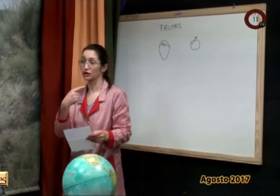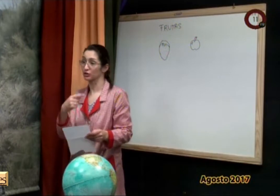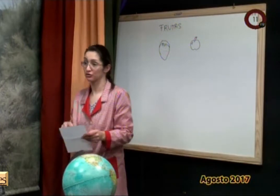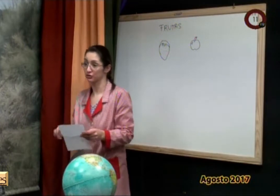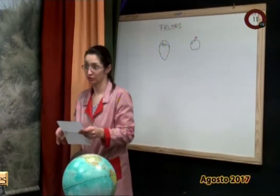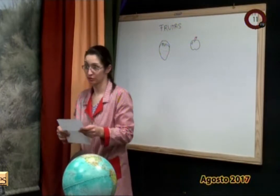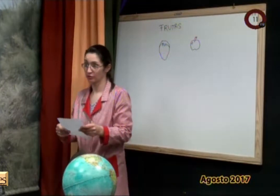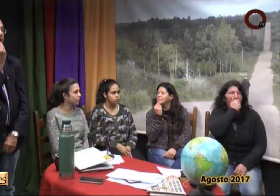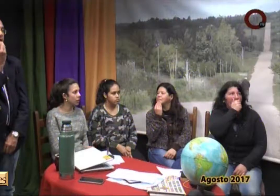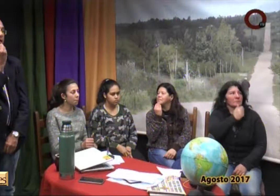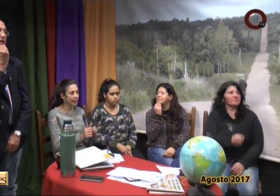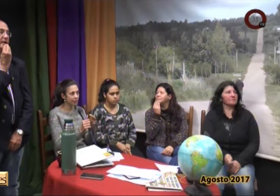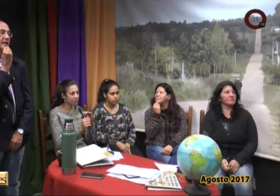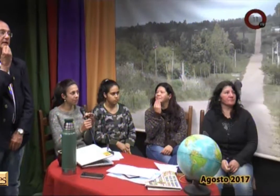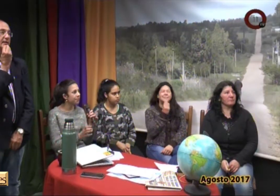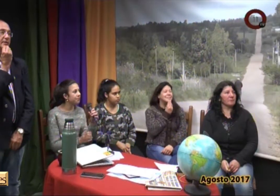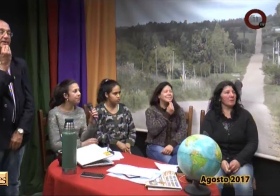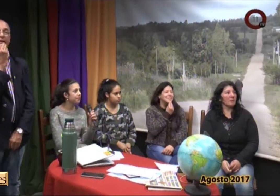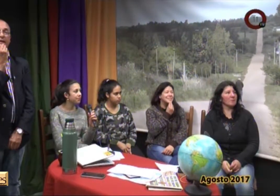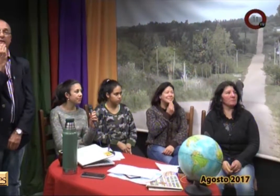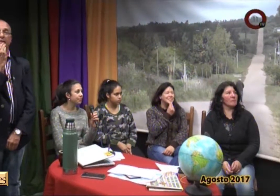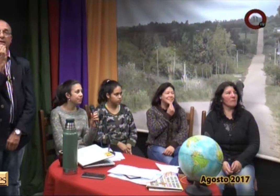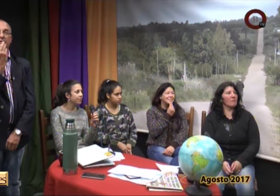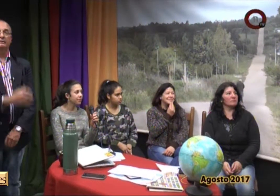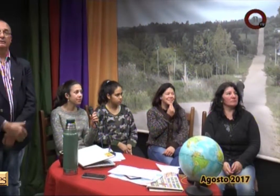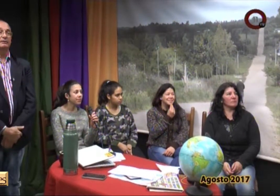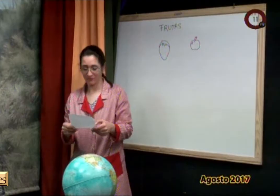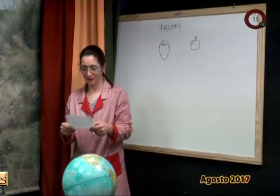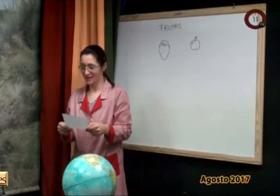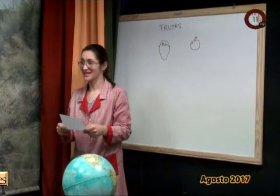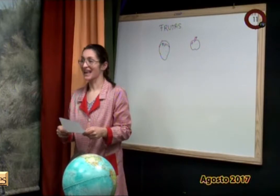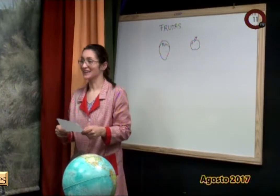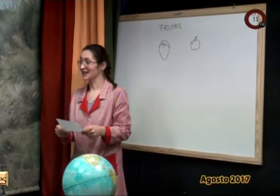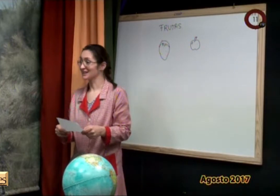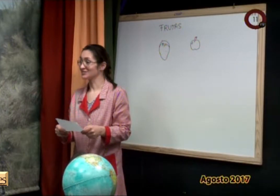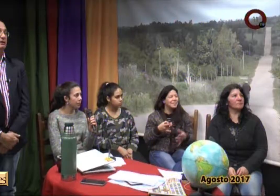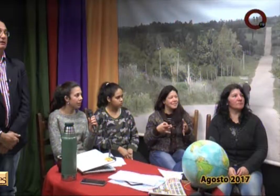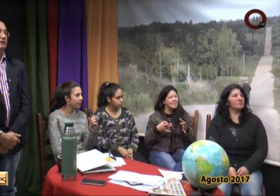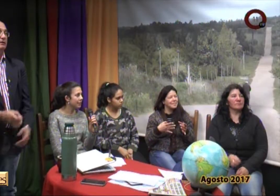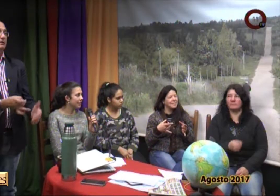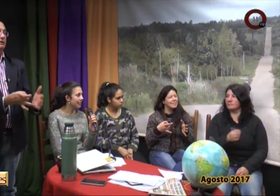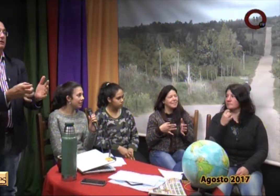Pera Pera Pera Sandía Sandía